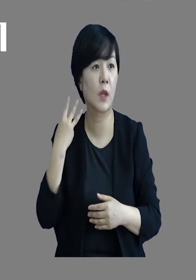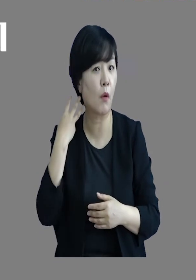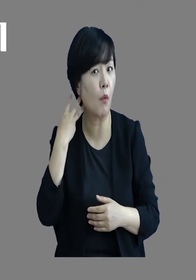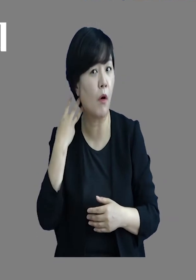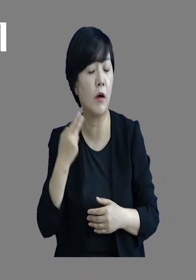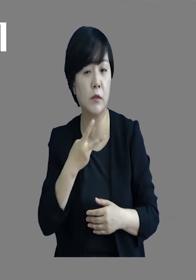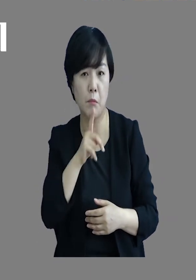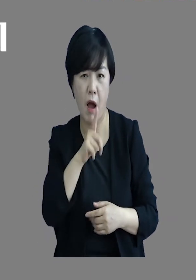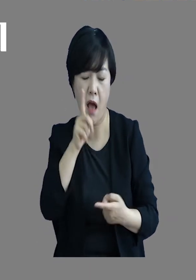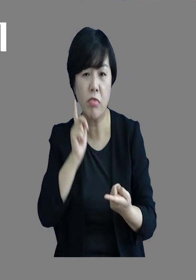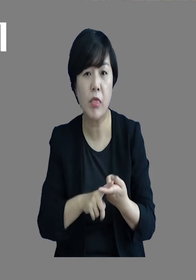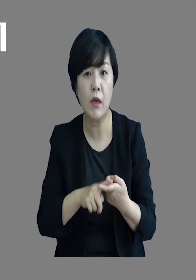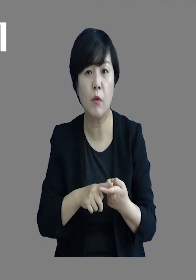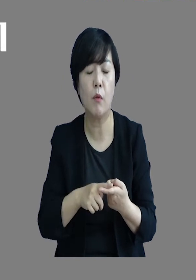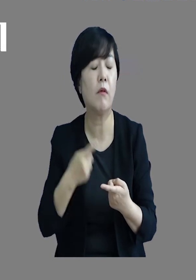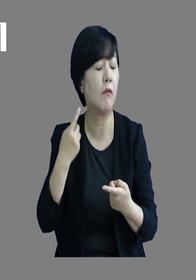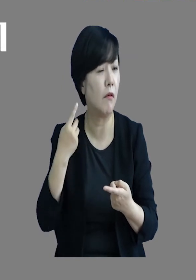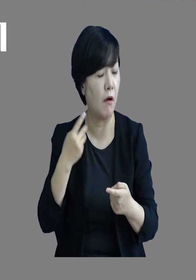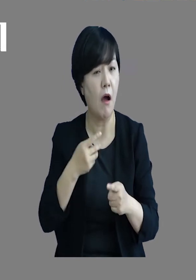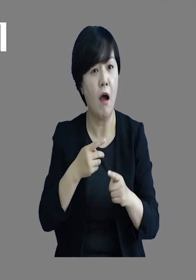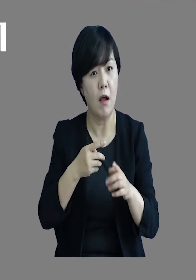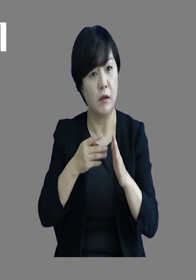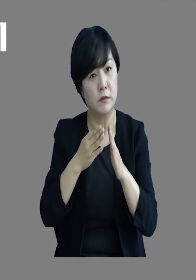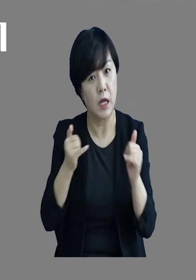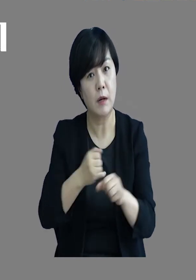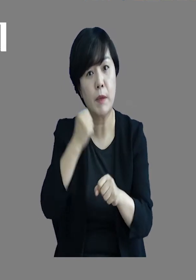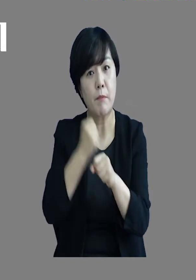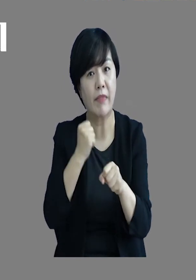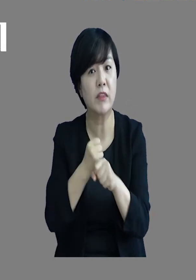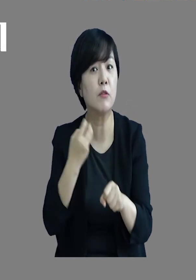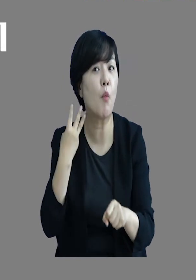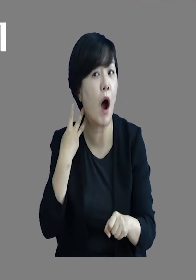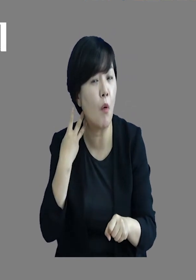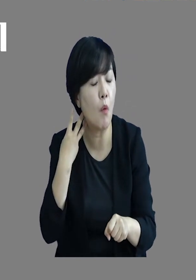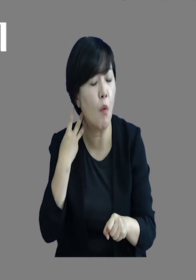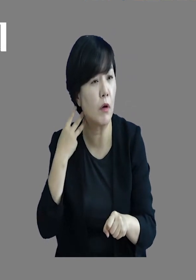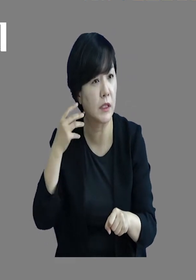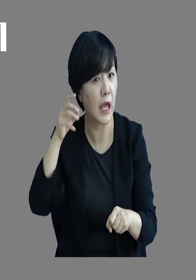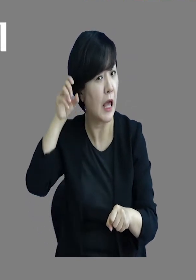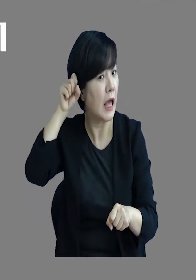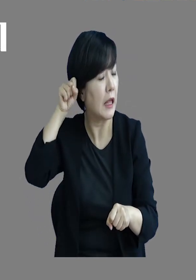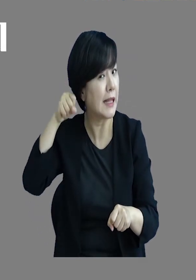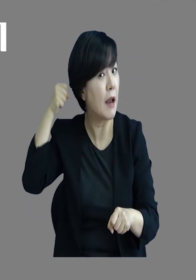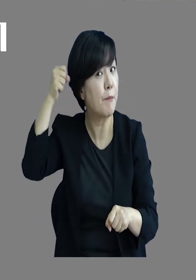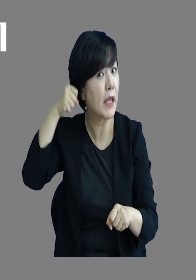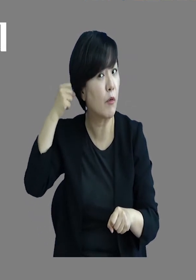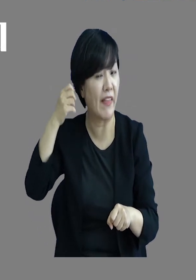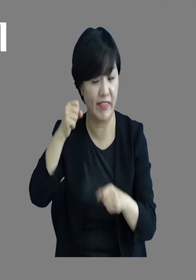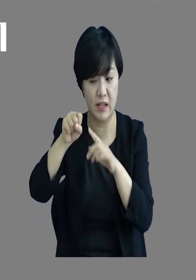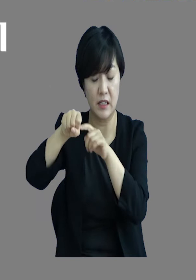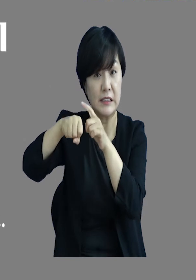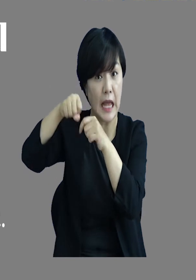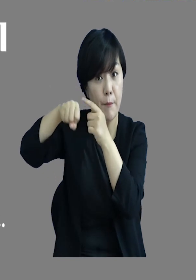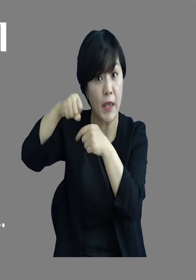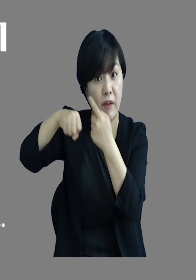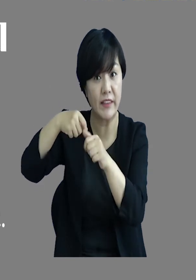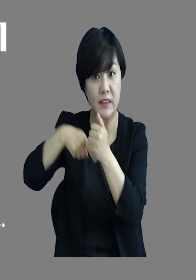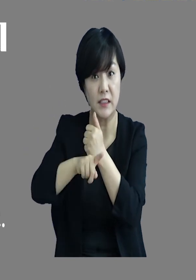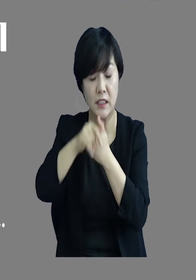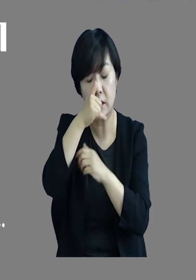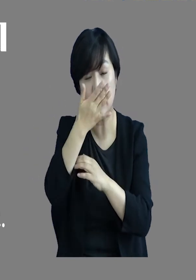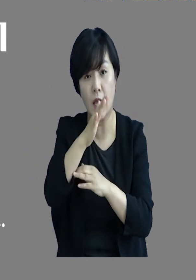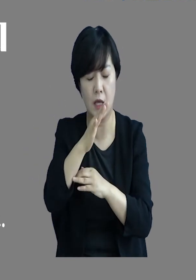인공와우는 말 그대로 인공으로 된 와우란 뜻이거든요. 와우는 우리가 쉽게 달팽이관입니다. 달팽이관. 인공으로 된 달팽이관 뜻이에요.